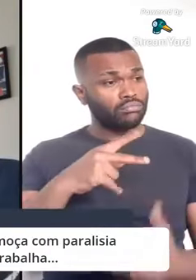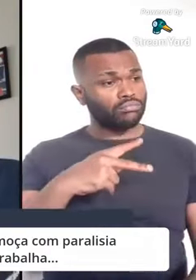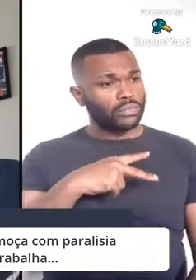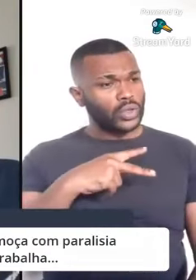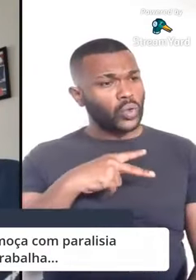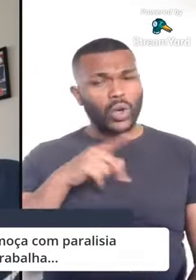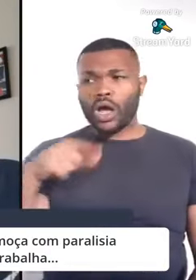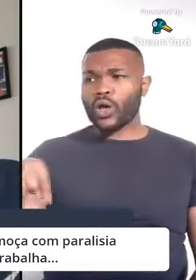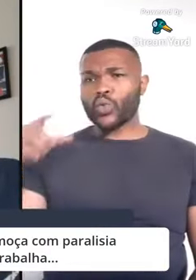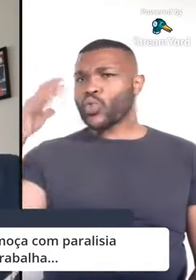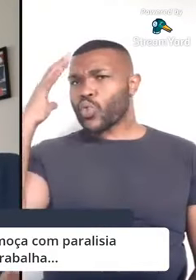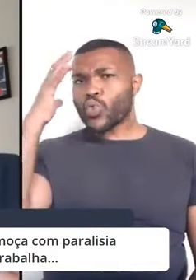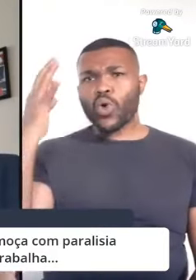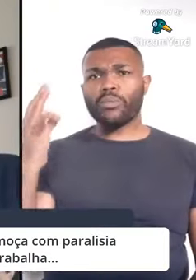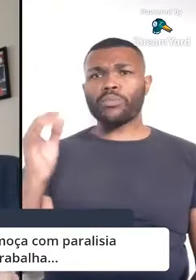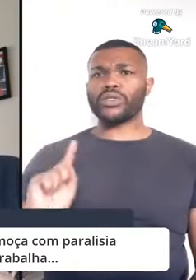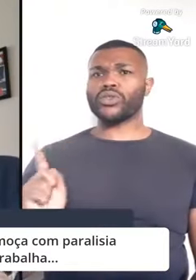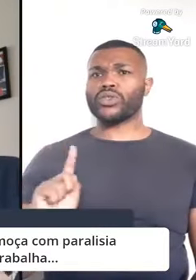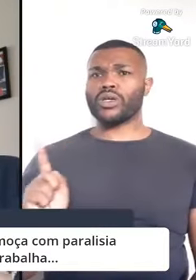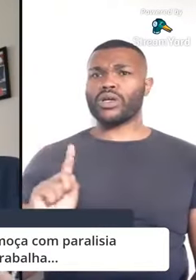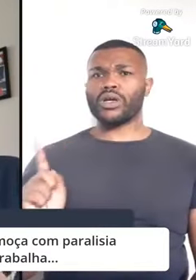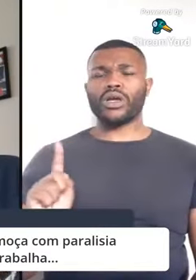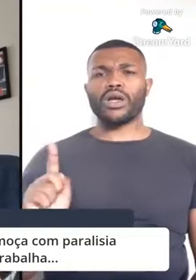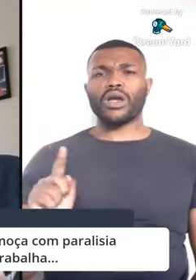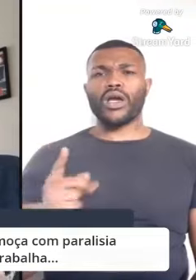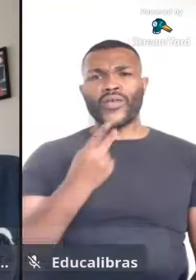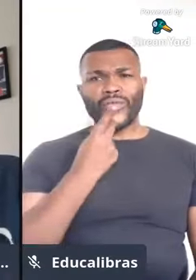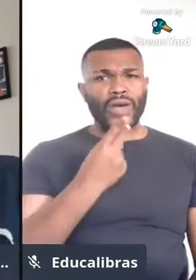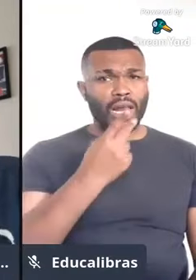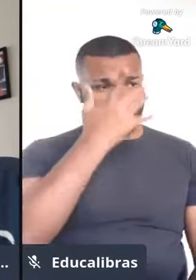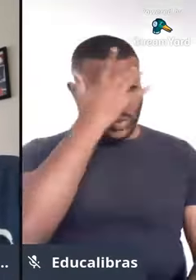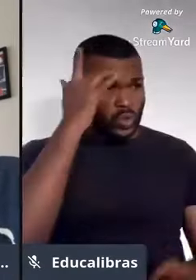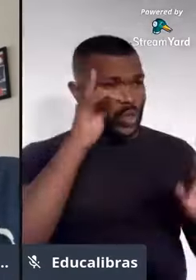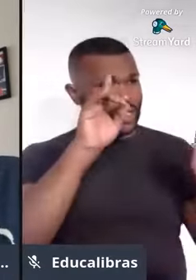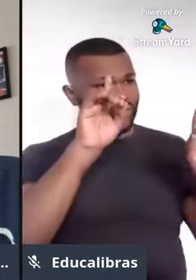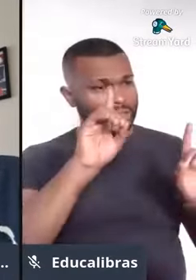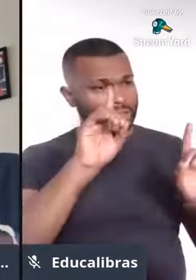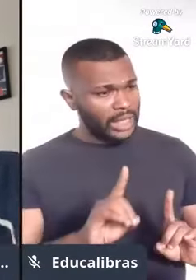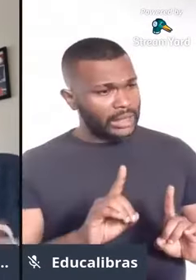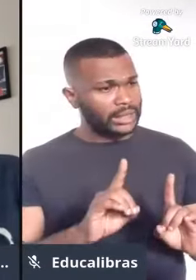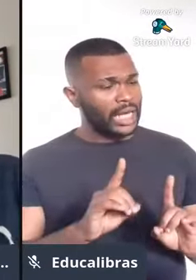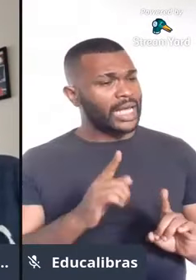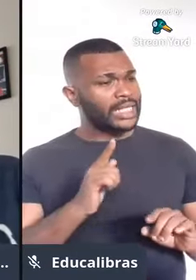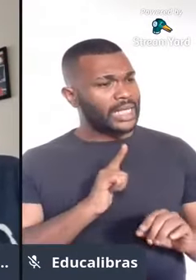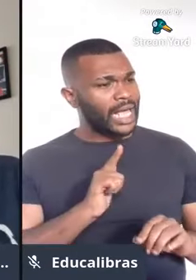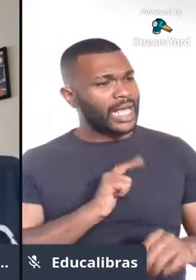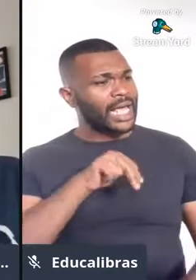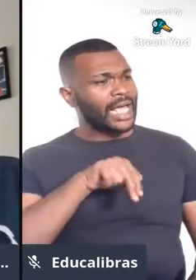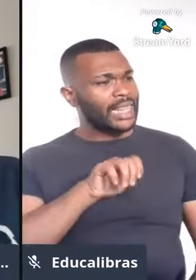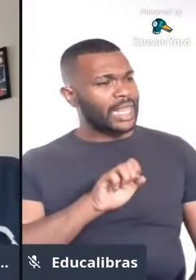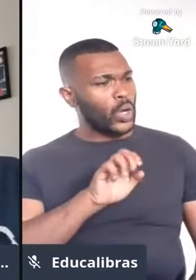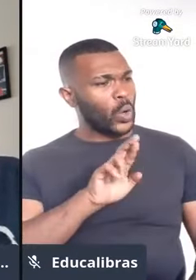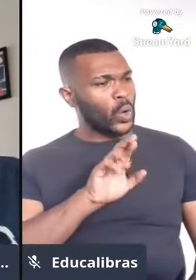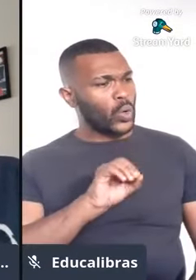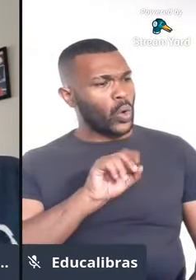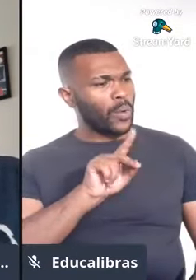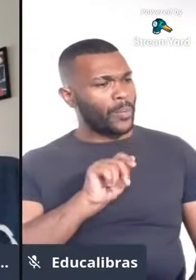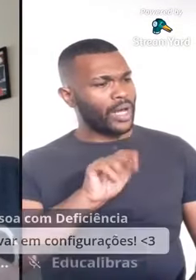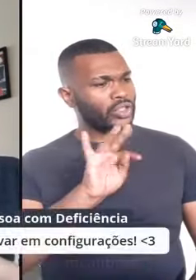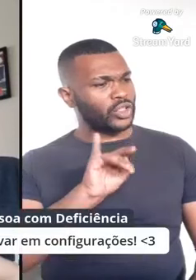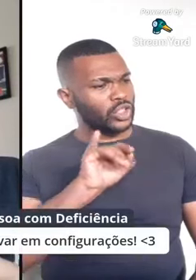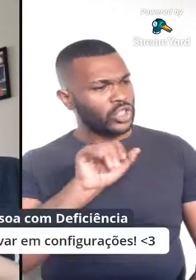isso ainda. Por que você está dizendo que é uma pessoa com deficiência? Porque você tem essa neuropatia? Não, mas não é. Então,